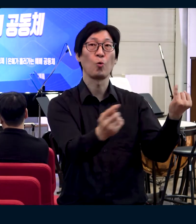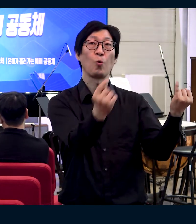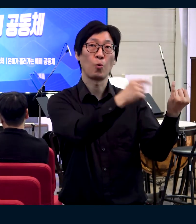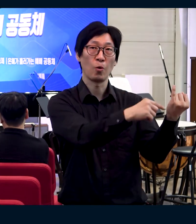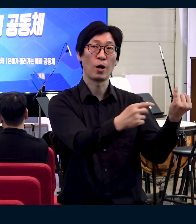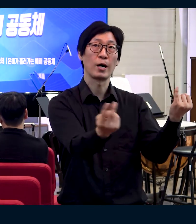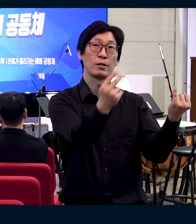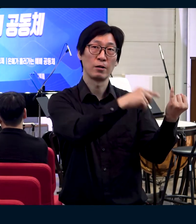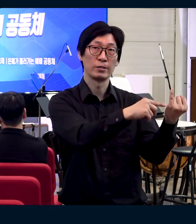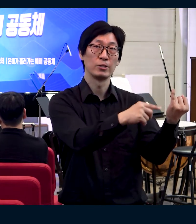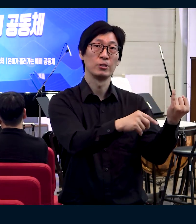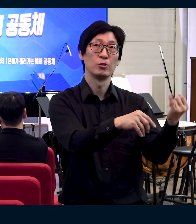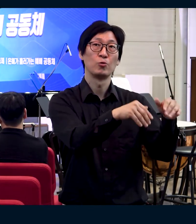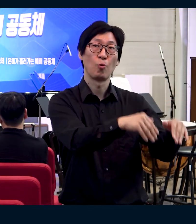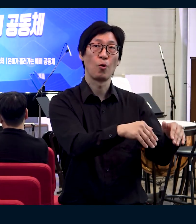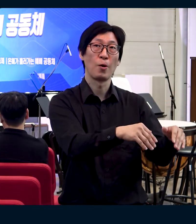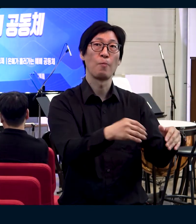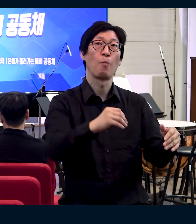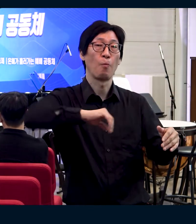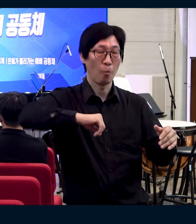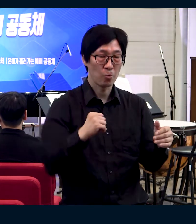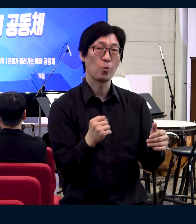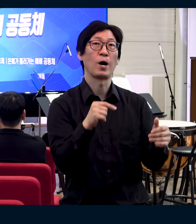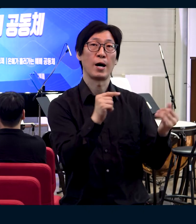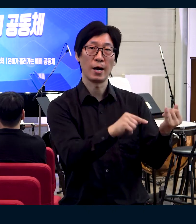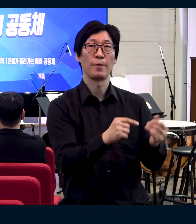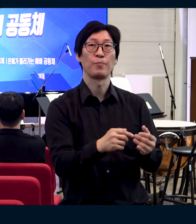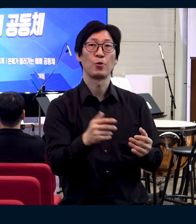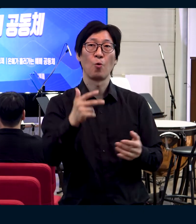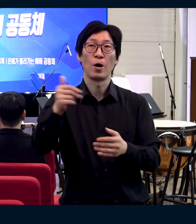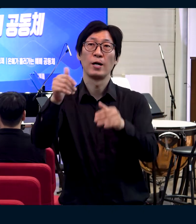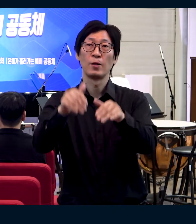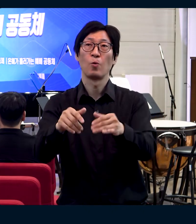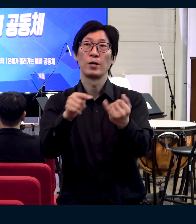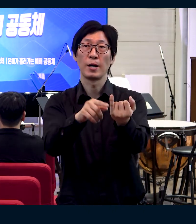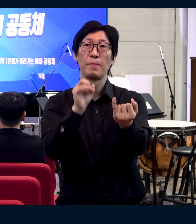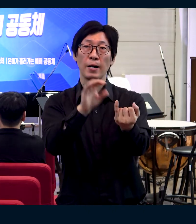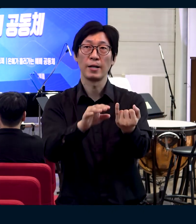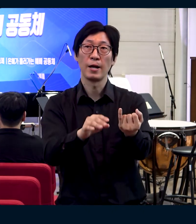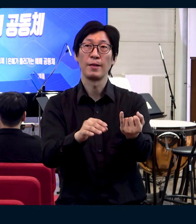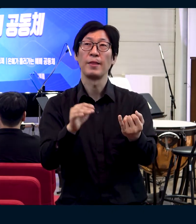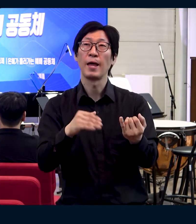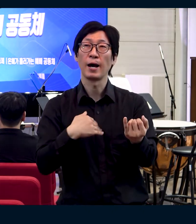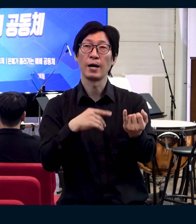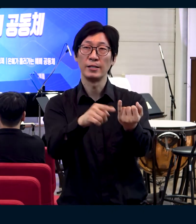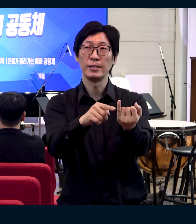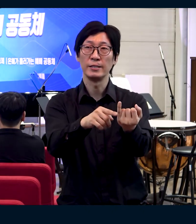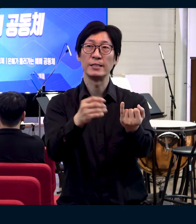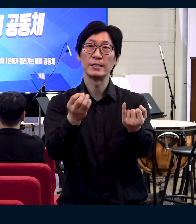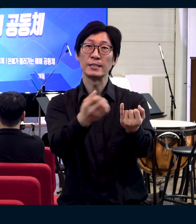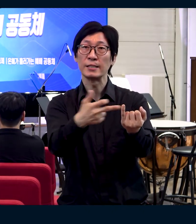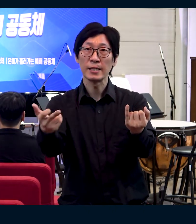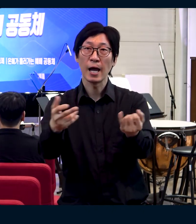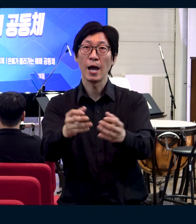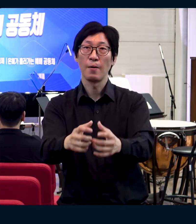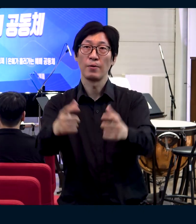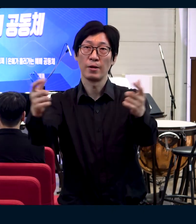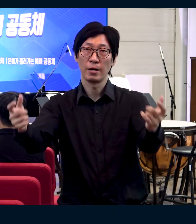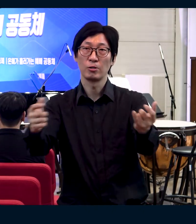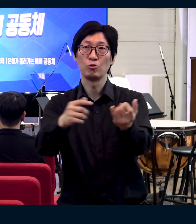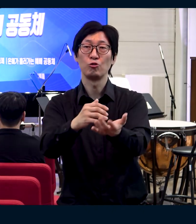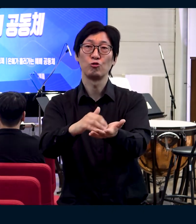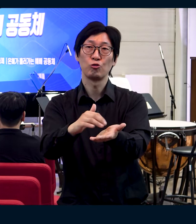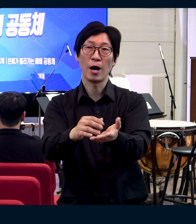내 여주인에게로 돌아가서 그 수하에 복종하라. 여호와의 사자가 또 그에게 이르되 내가 내 씨를